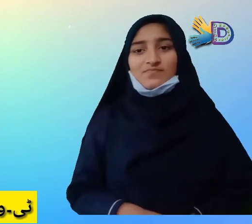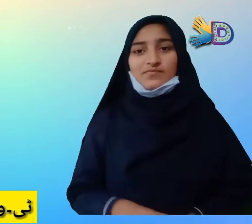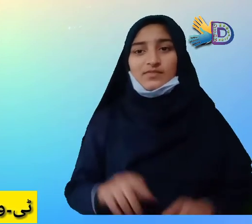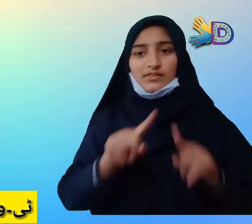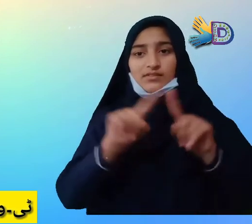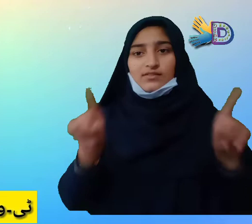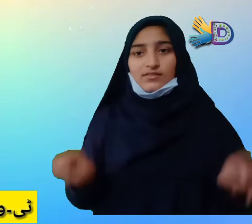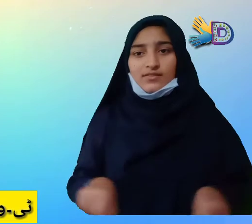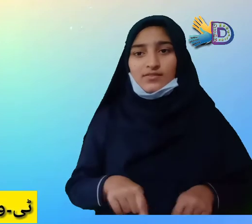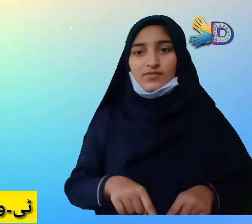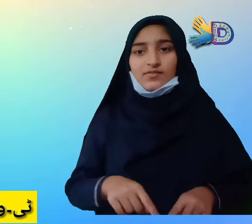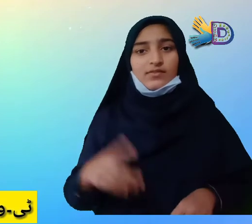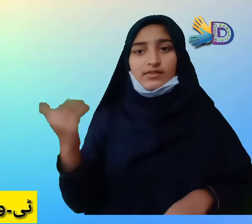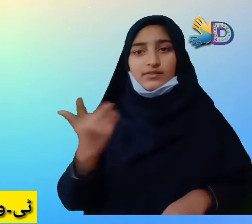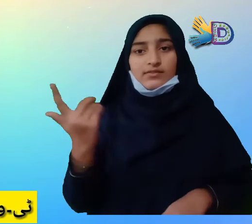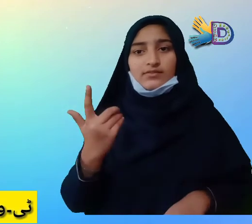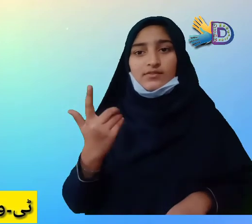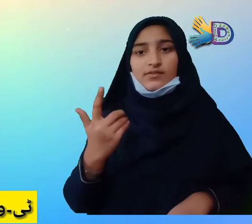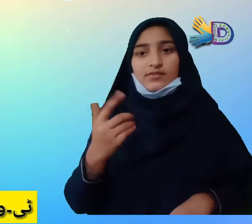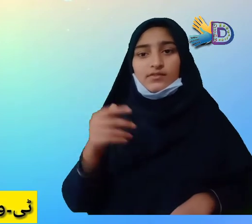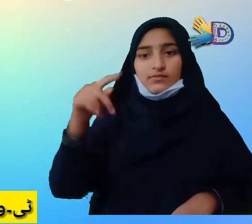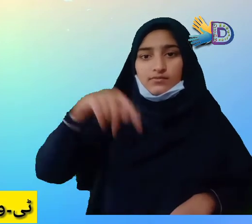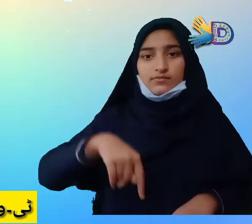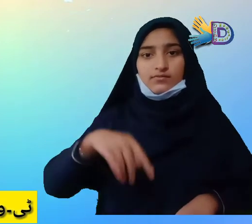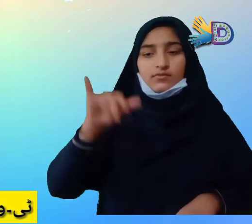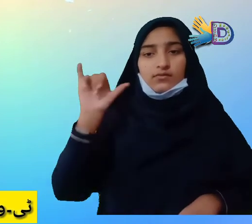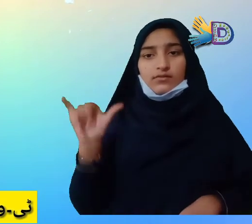टीवी किस ने